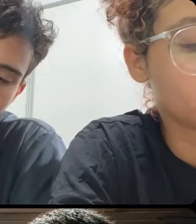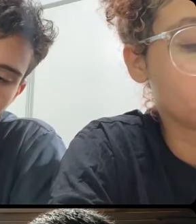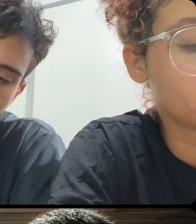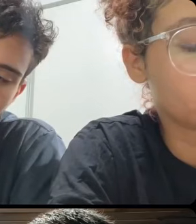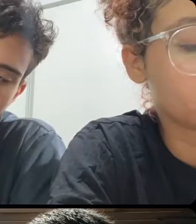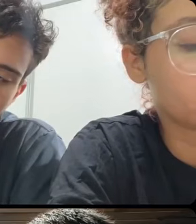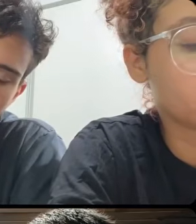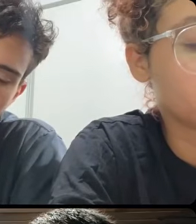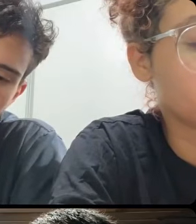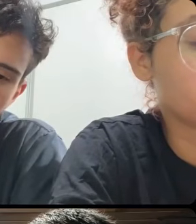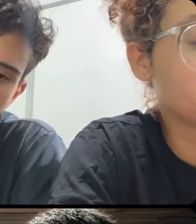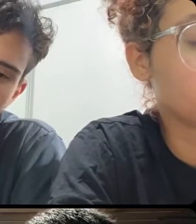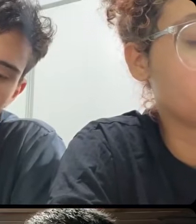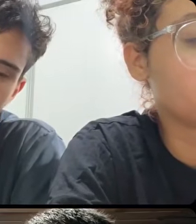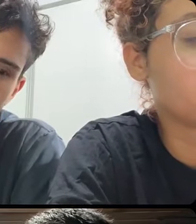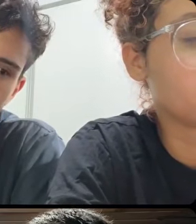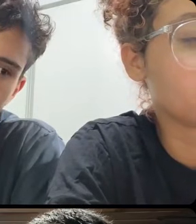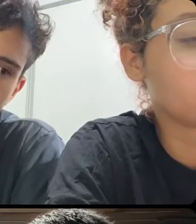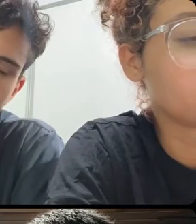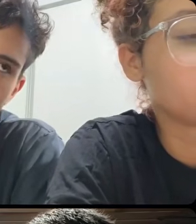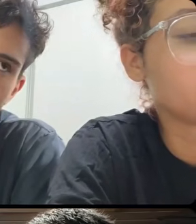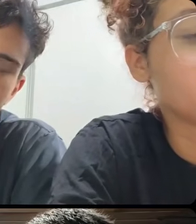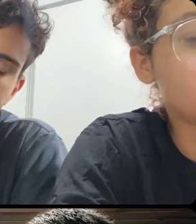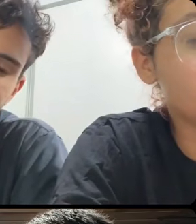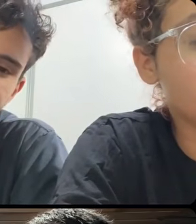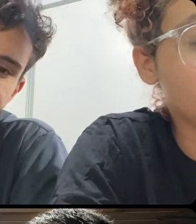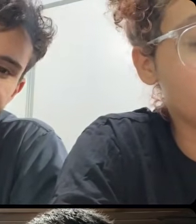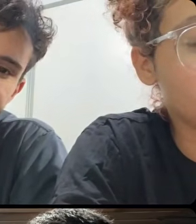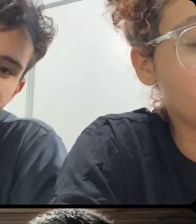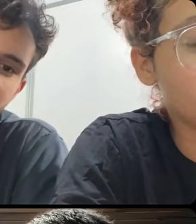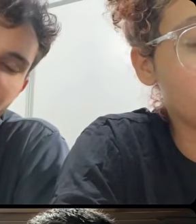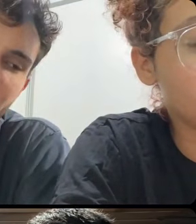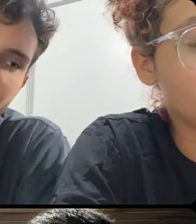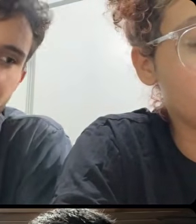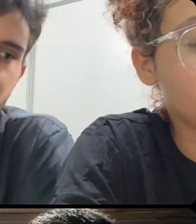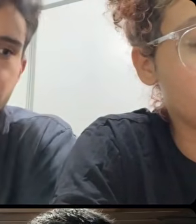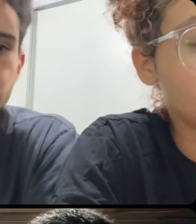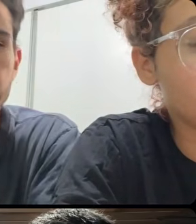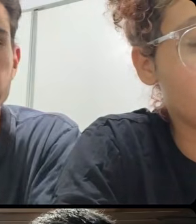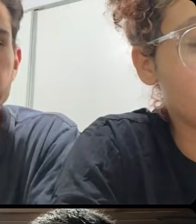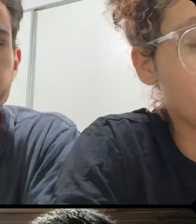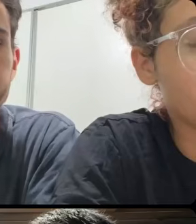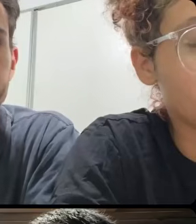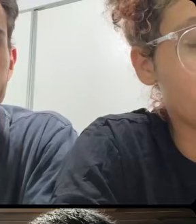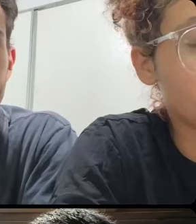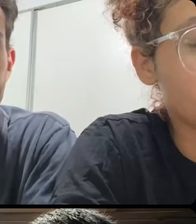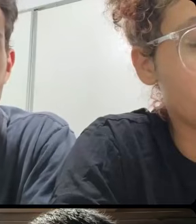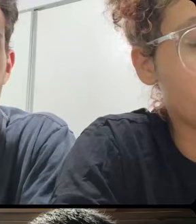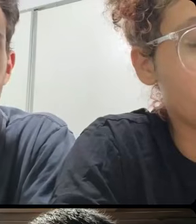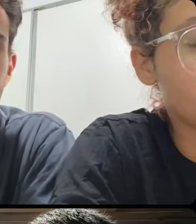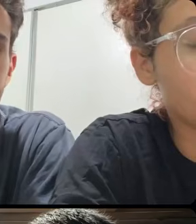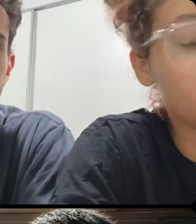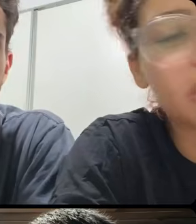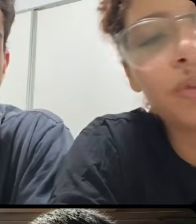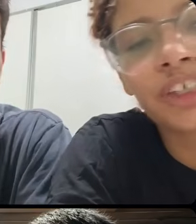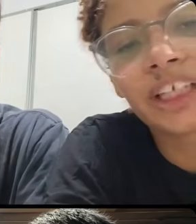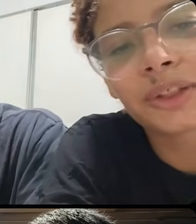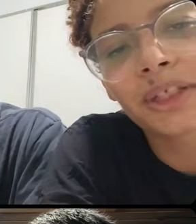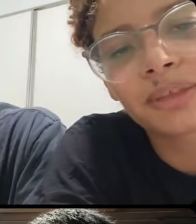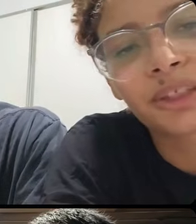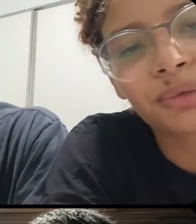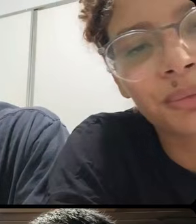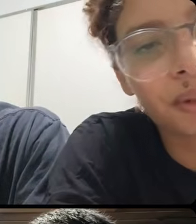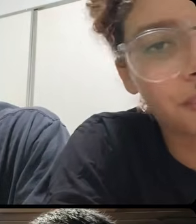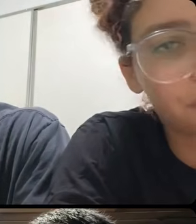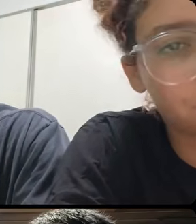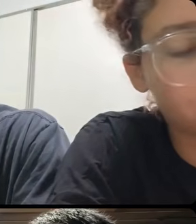lá em São Paulo, em Sumaré. A gente Glória a Deus. foi e participou do ano. Então foi